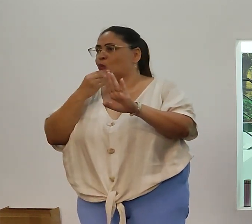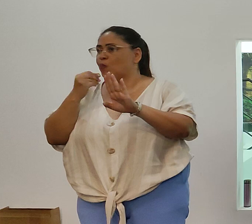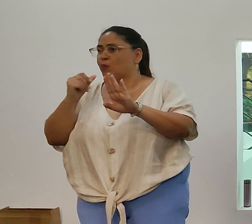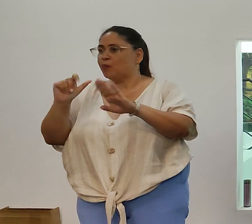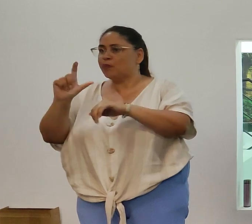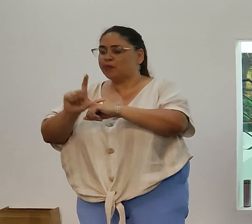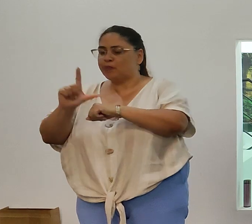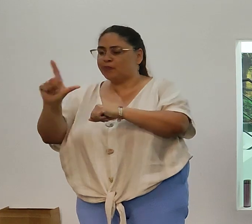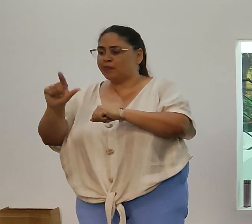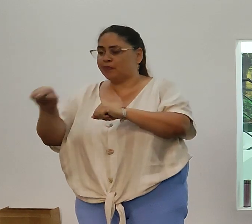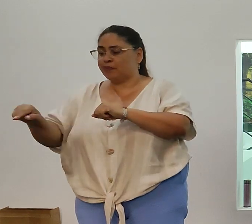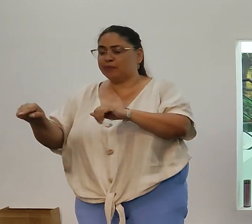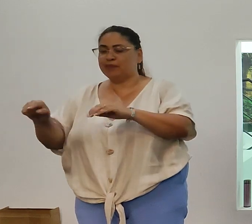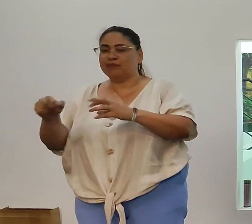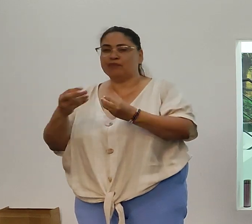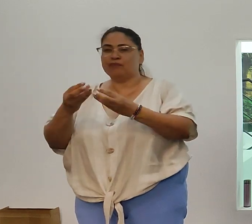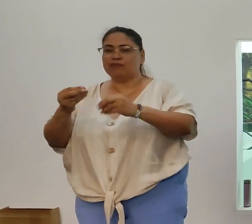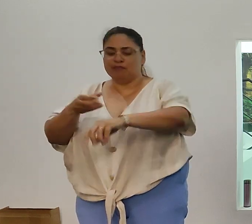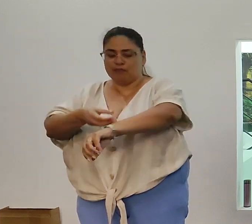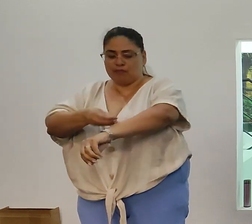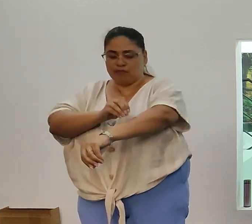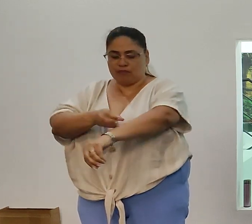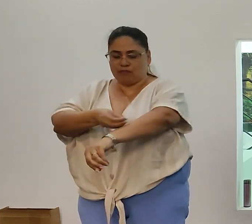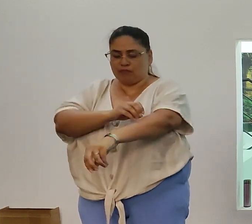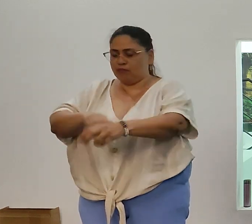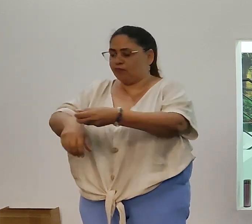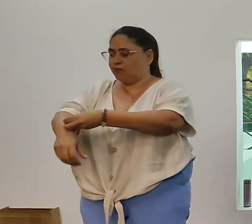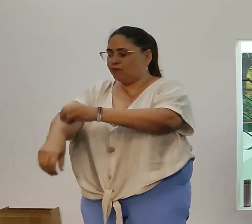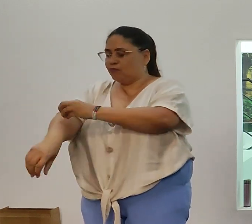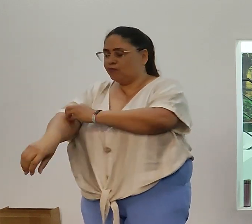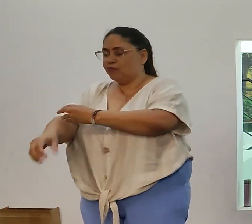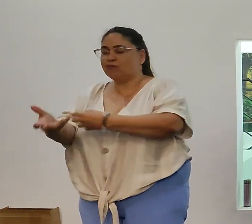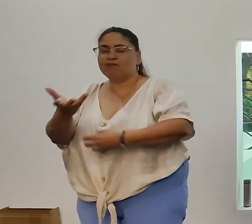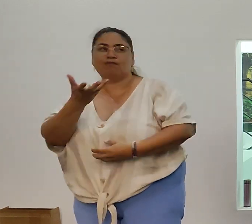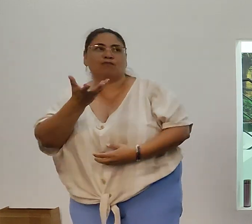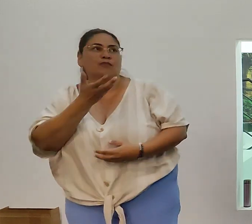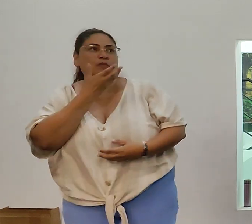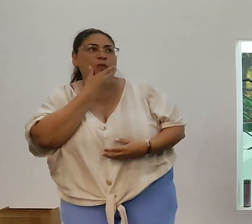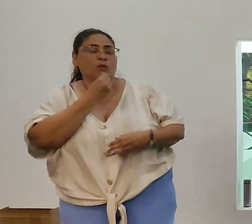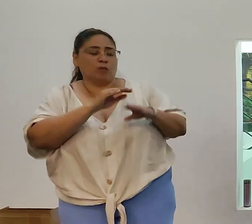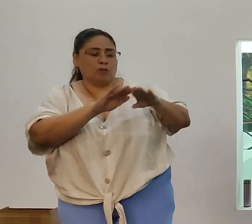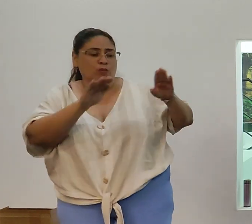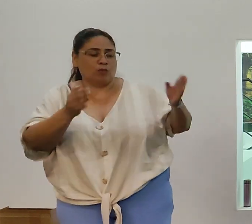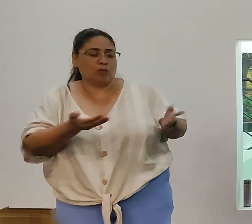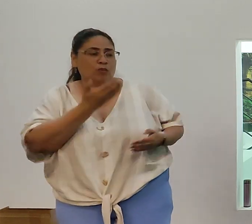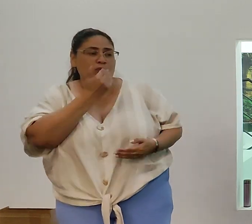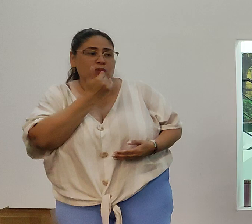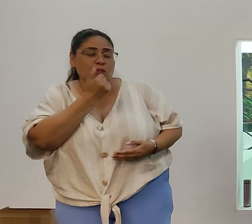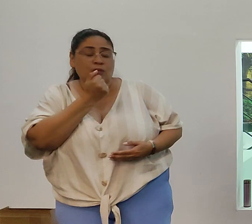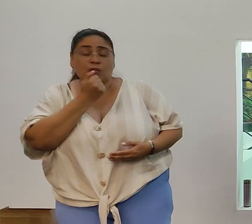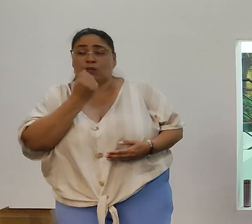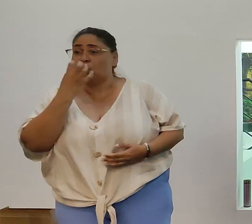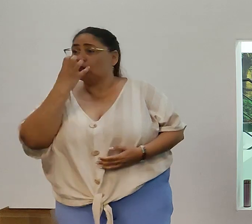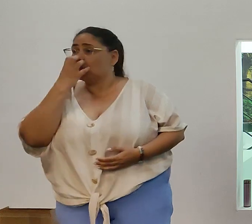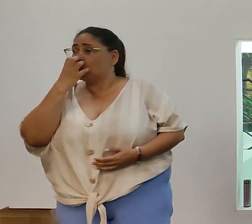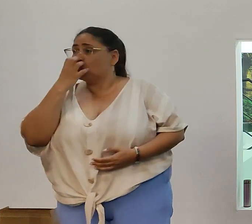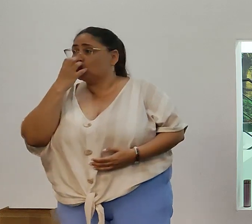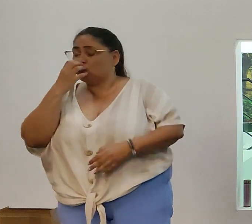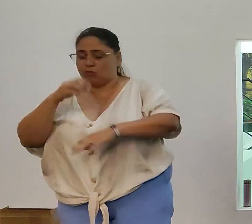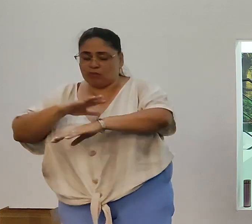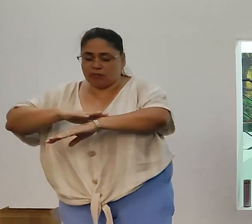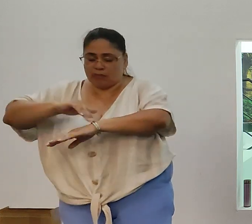de chagas. Ele ansiava comer o que caía da mesa do rico, e até os cães vinham lamber as suas